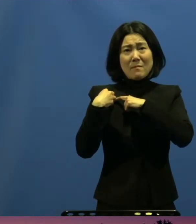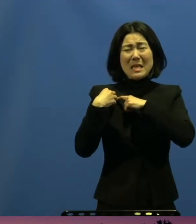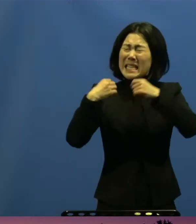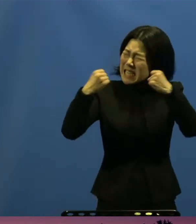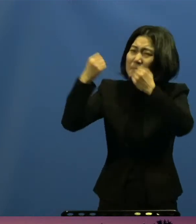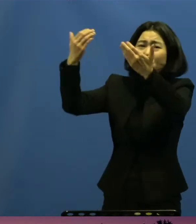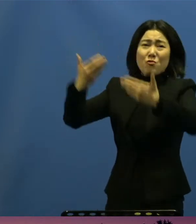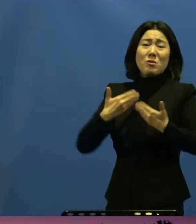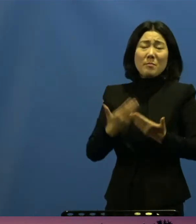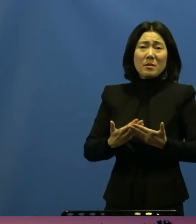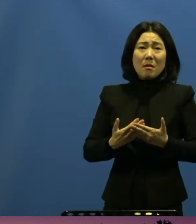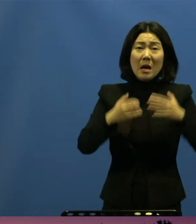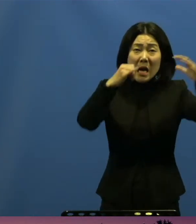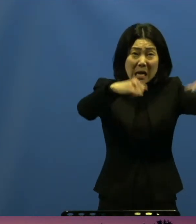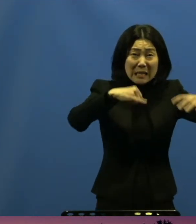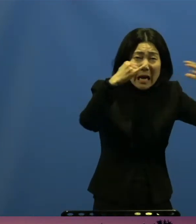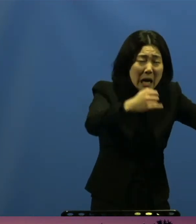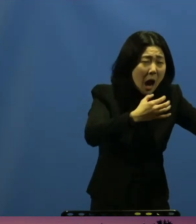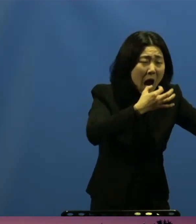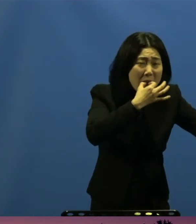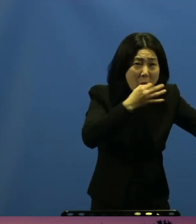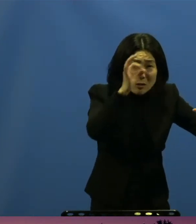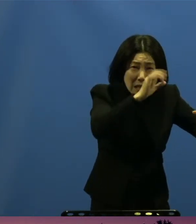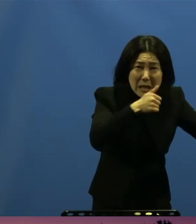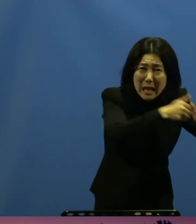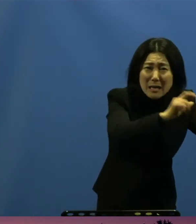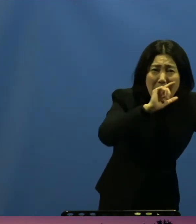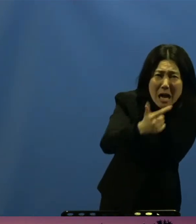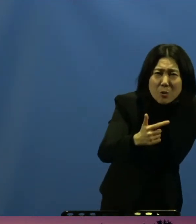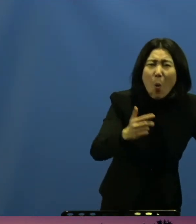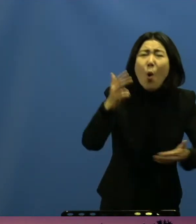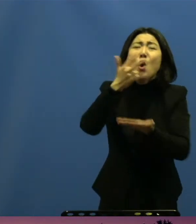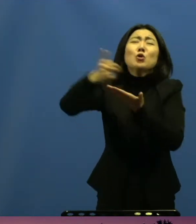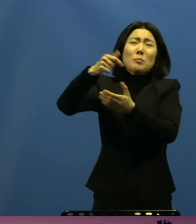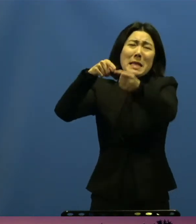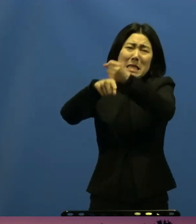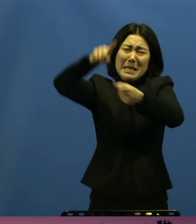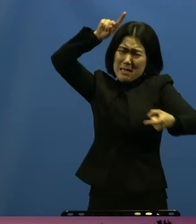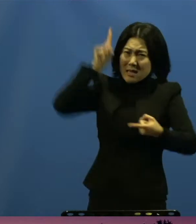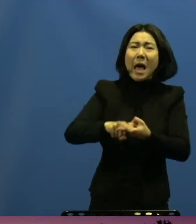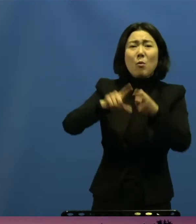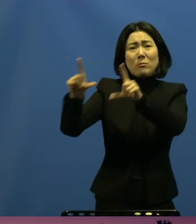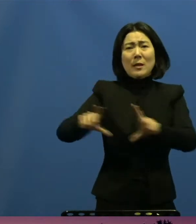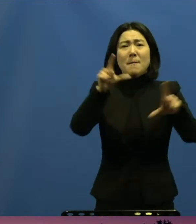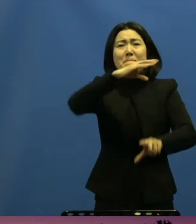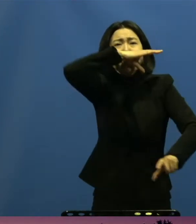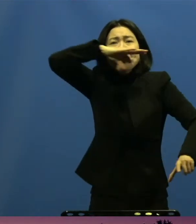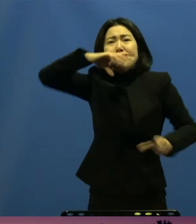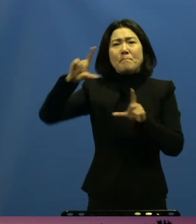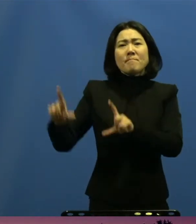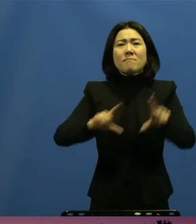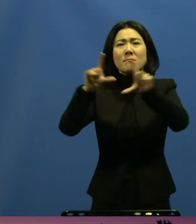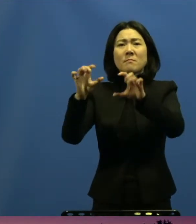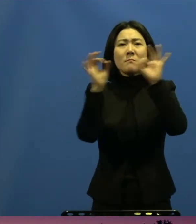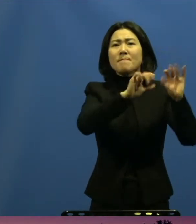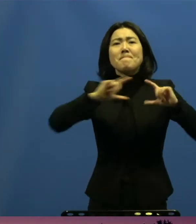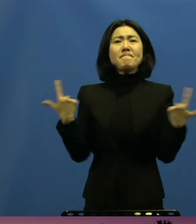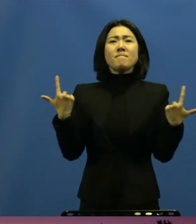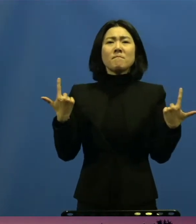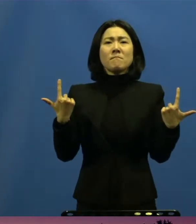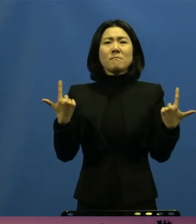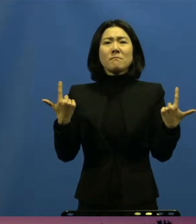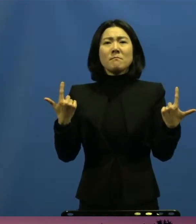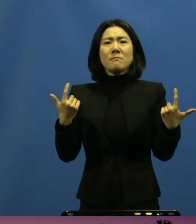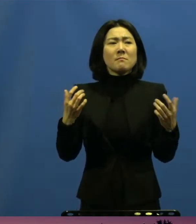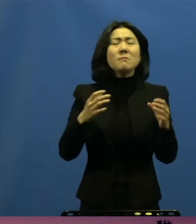세상의 욕망이 아니라 이제 주님의 뜻대로 살게 하여 주시옵소서. 주님의 뜻대로 사는 자들에게 하나님의 나라와